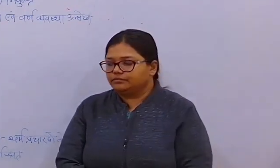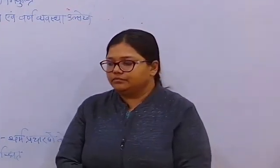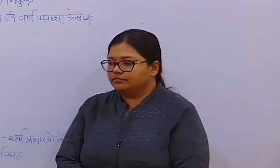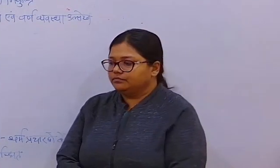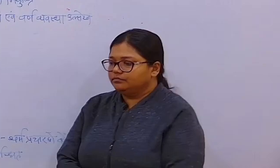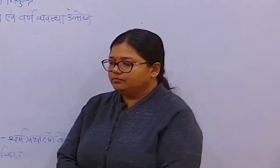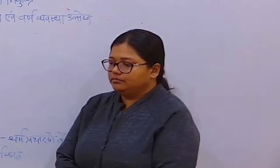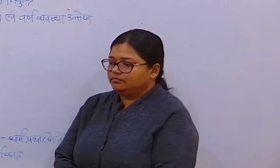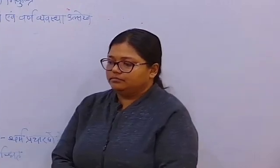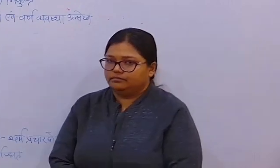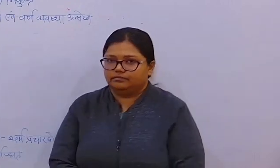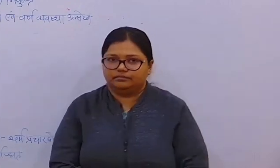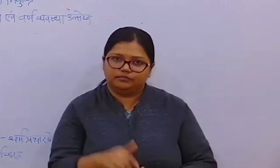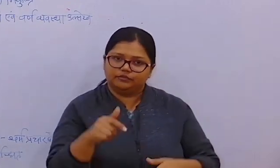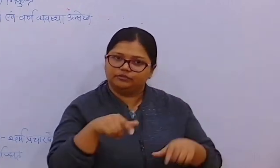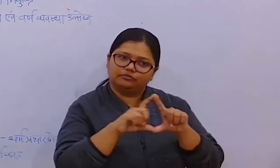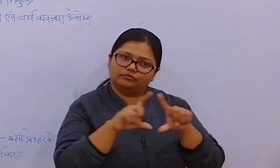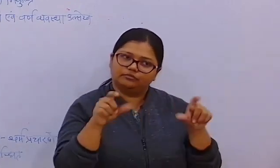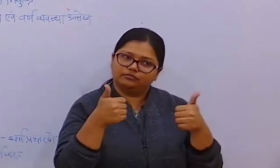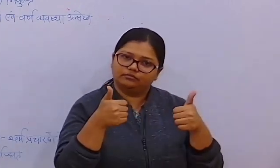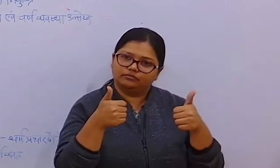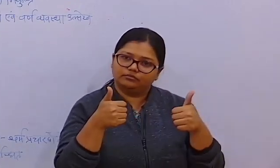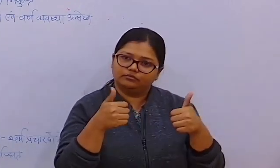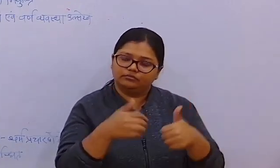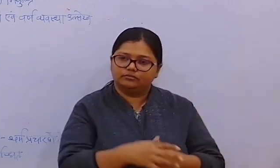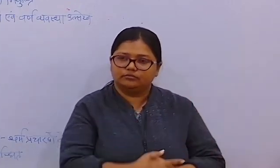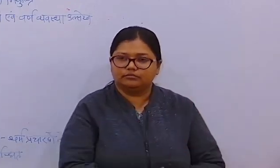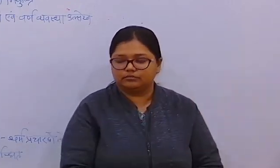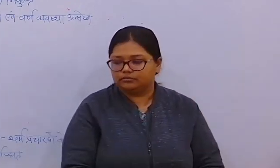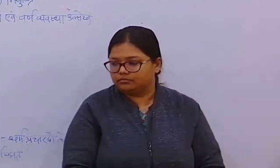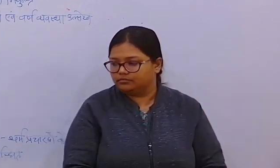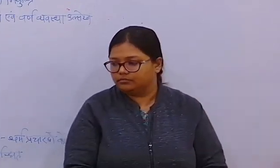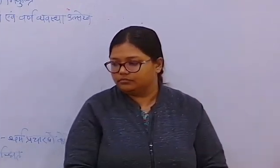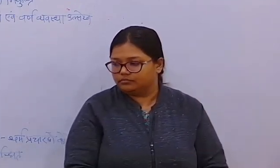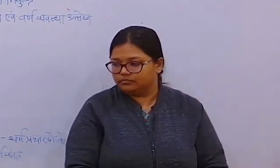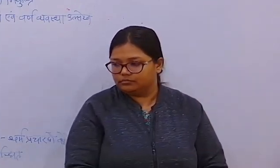यहां तक हो गया, चलो अब लिखो